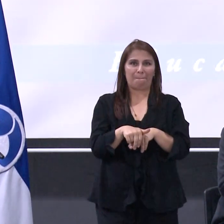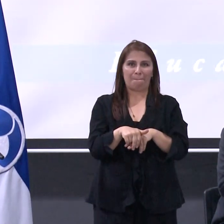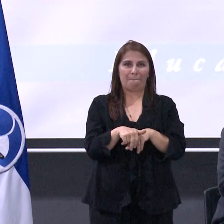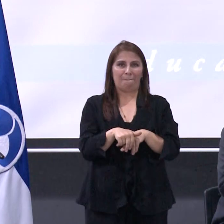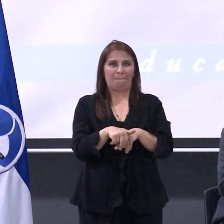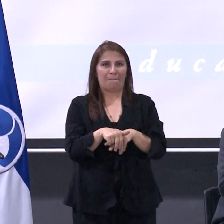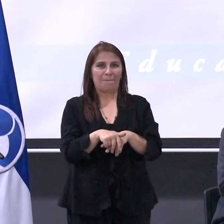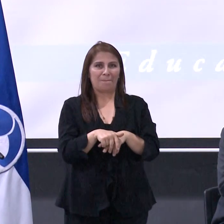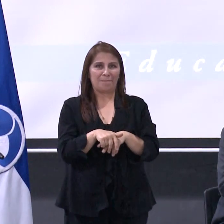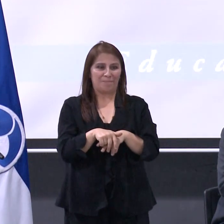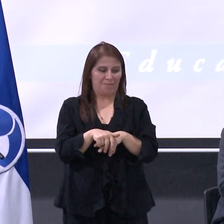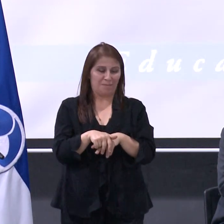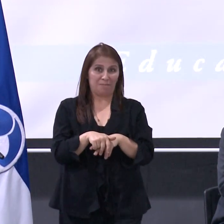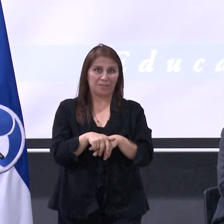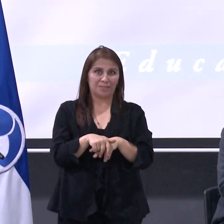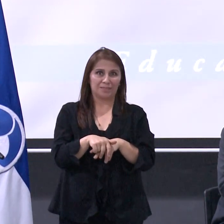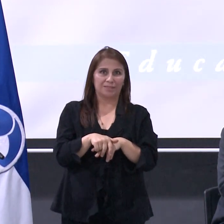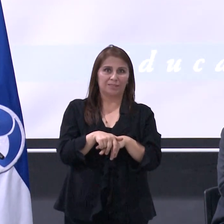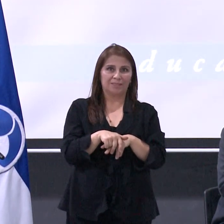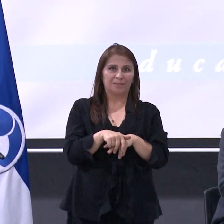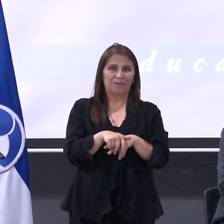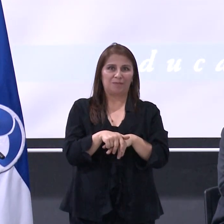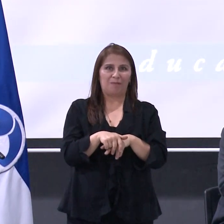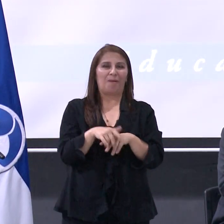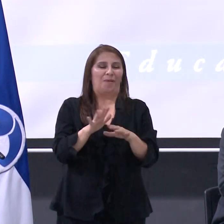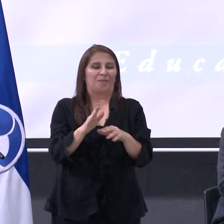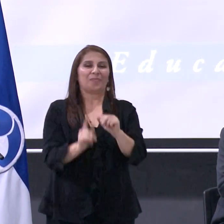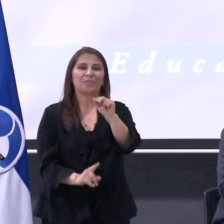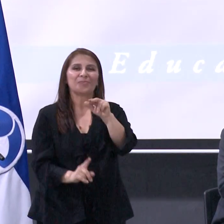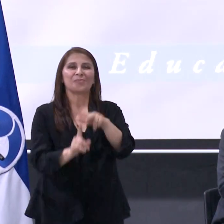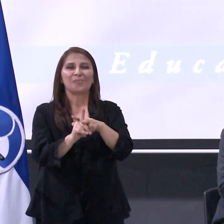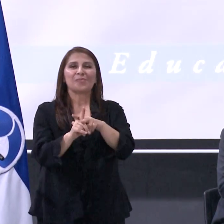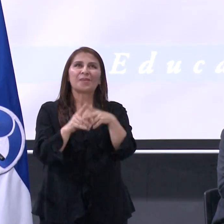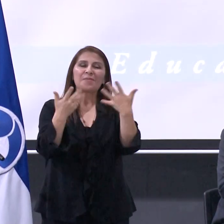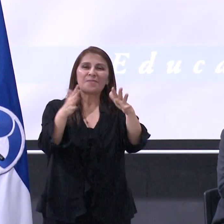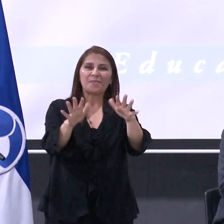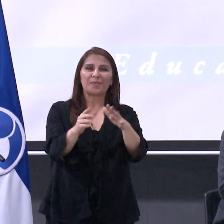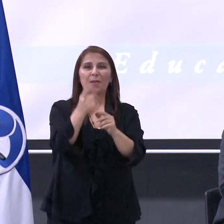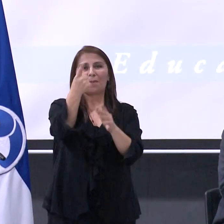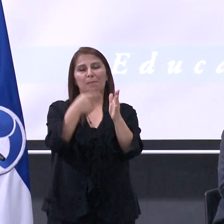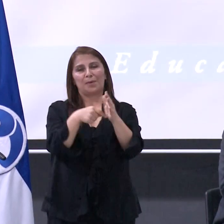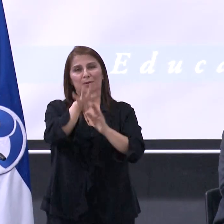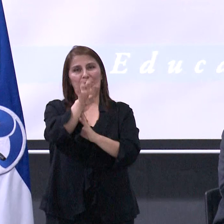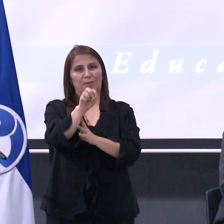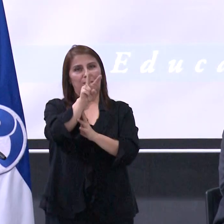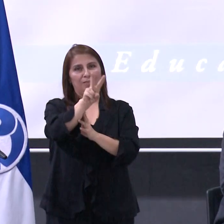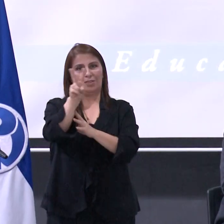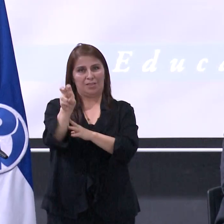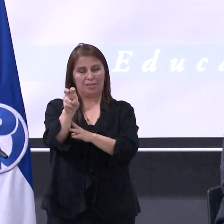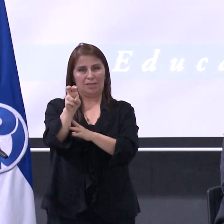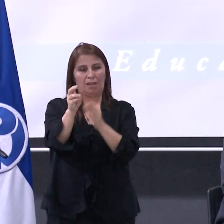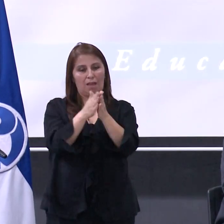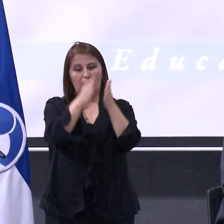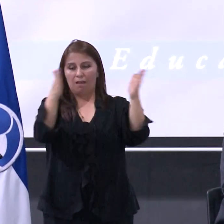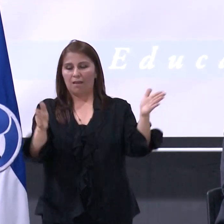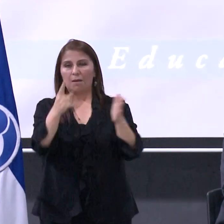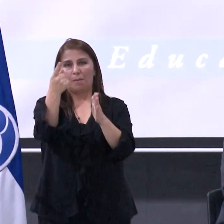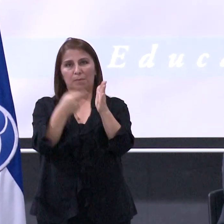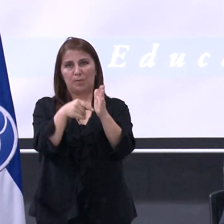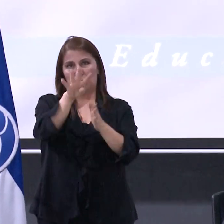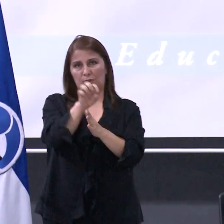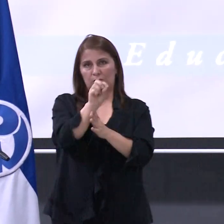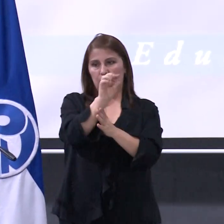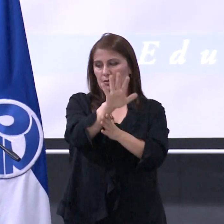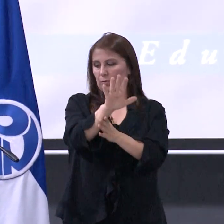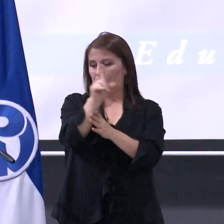funcionamiento entre los años 1927 y 1951 justamente cuando